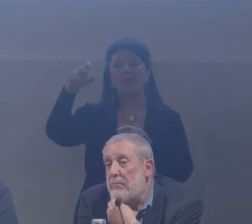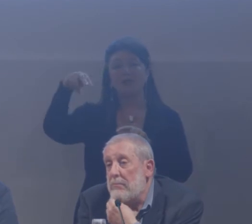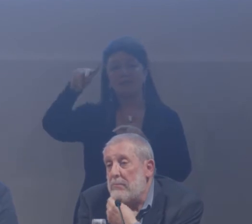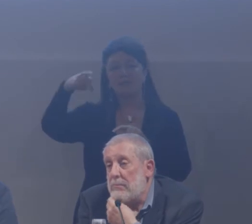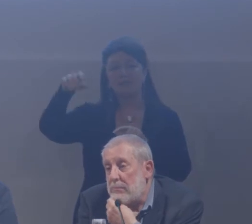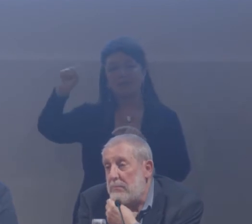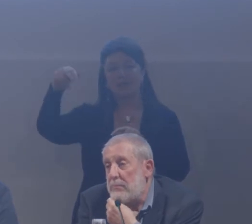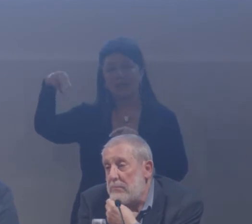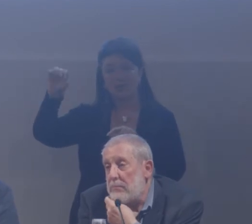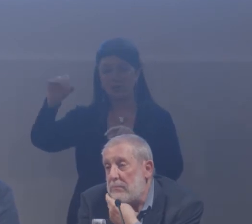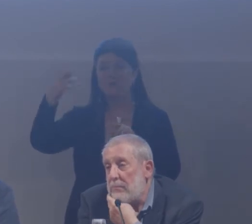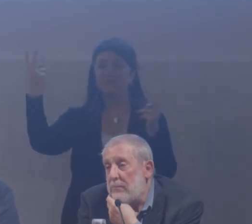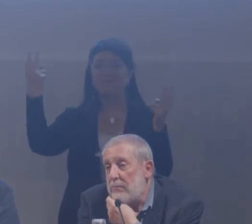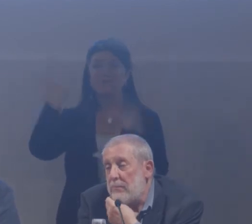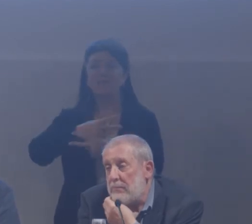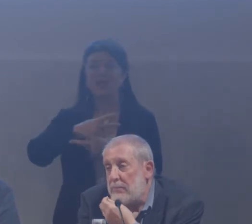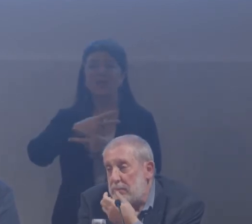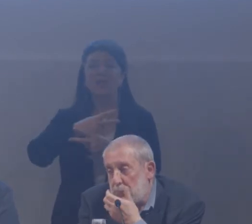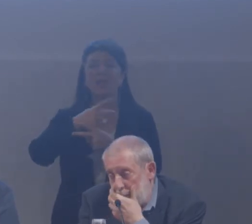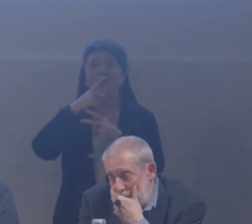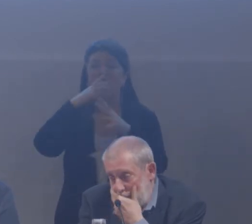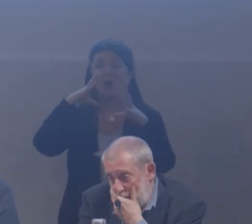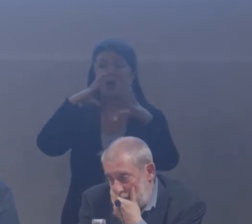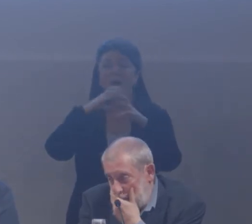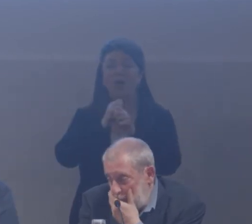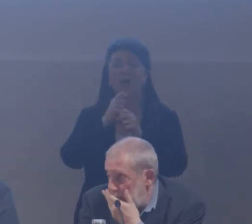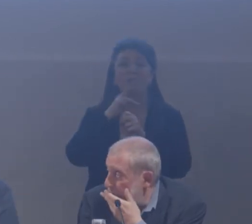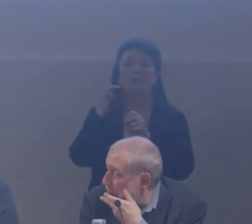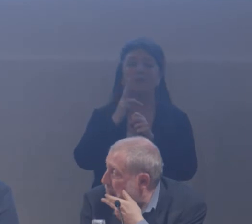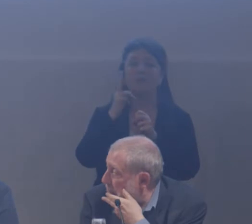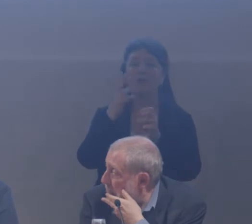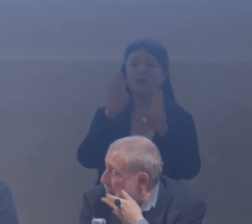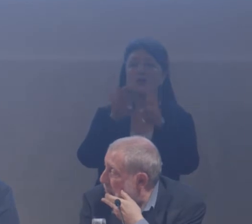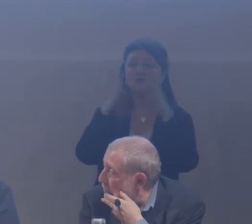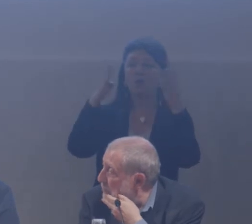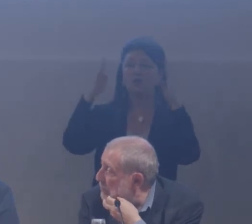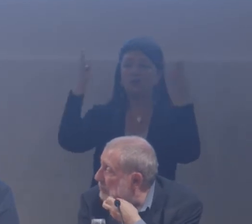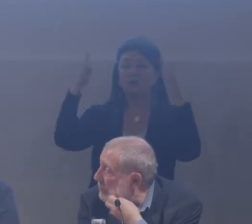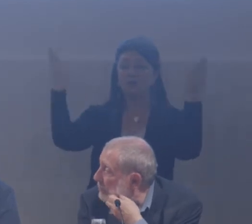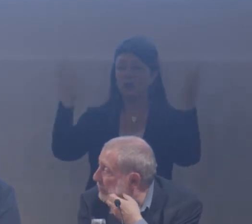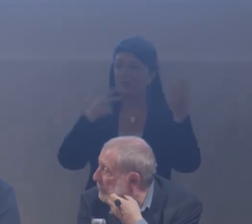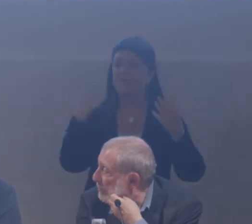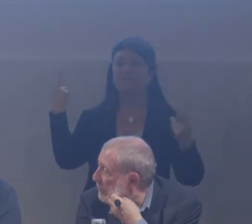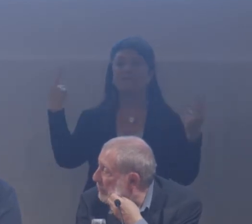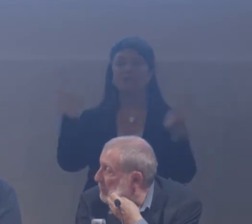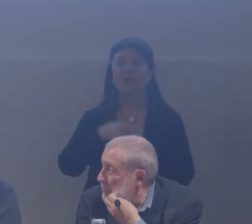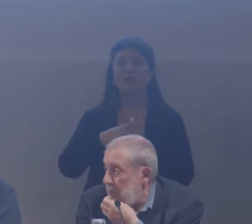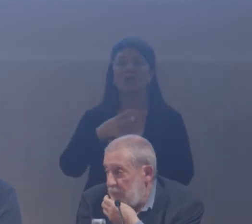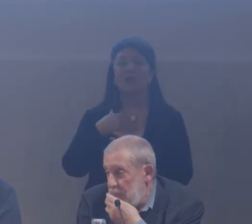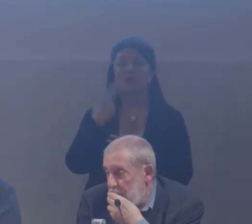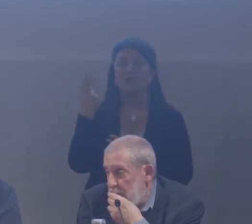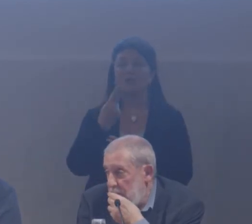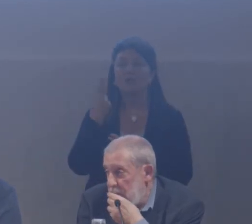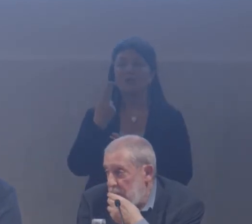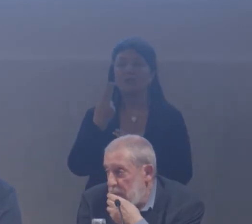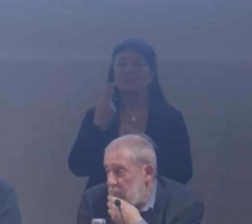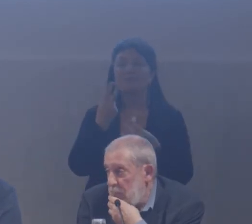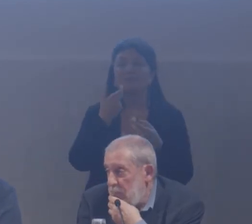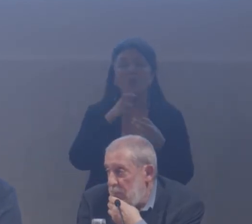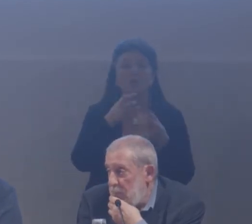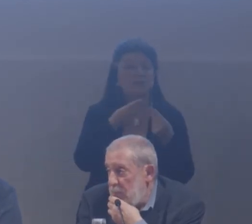misteri che non si è riusciti a scoprire, quindi quelle cose che appunto sono immateriali perché non